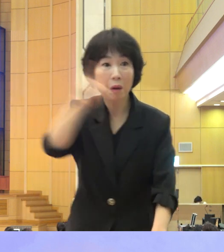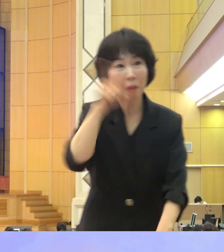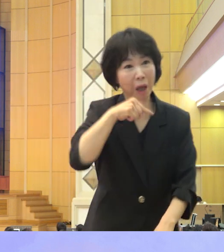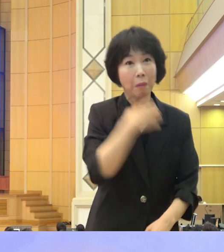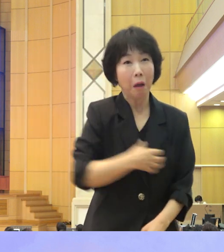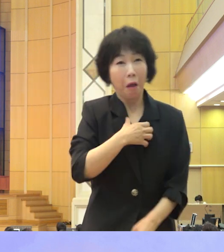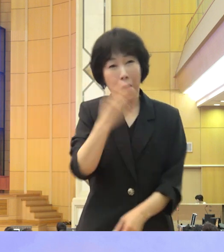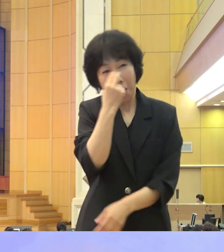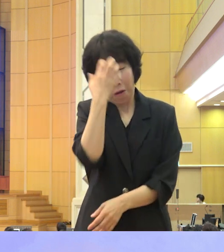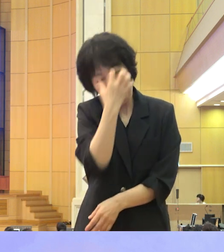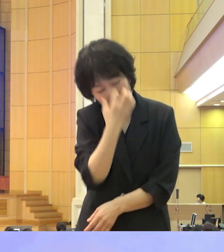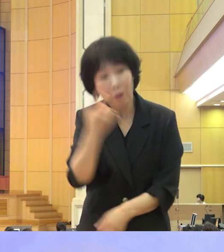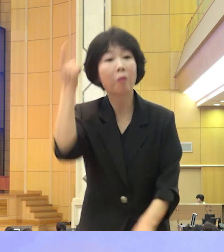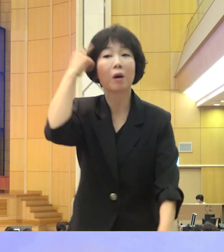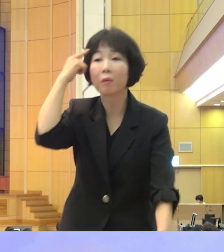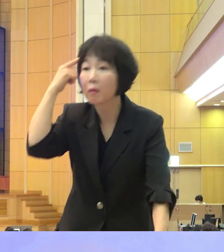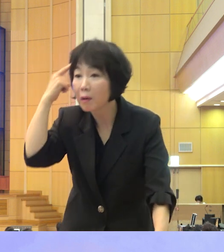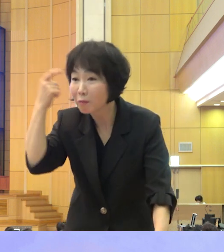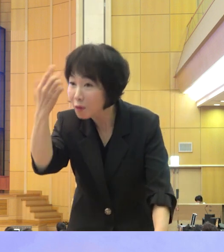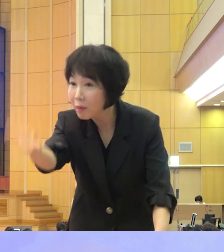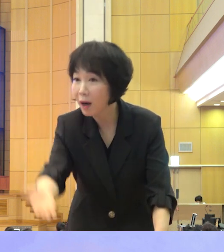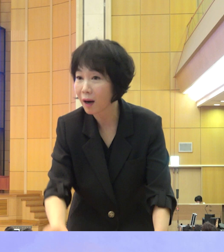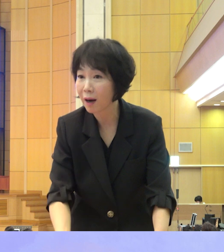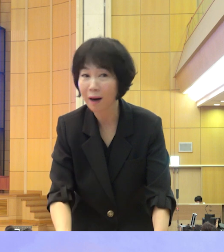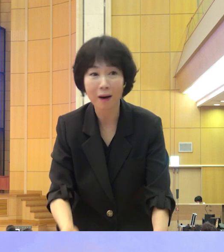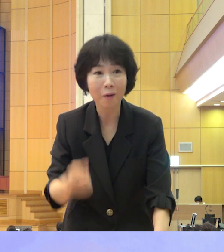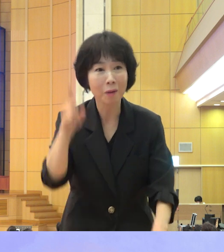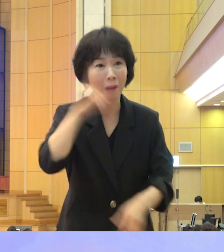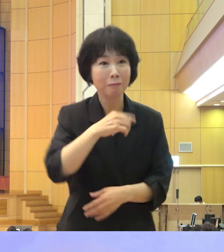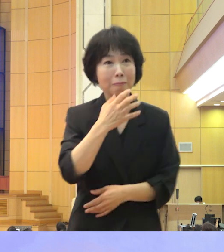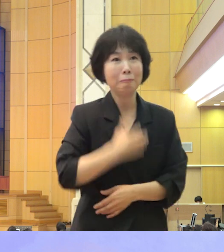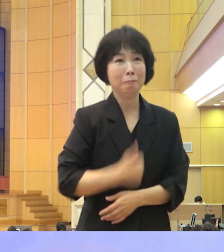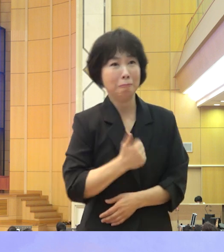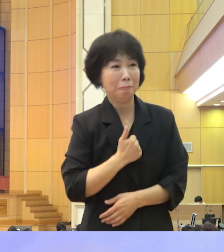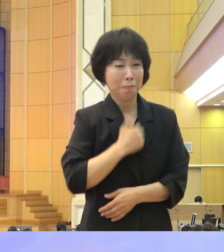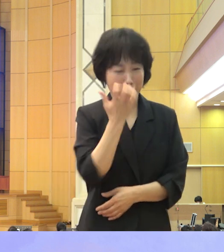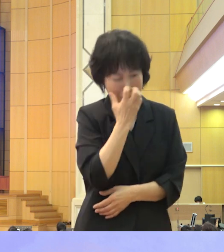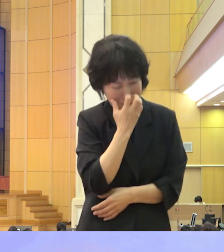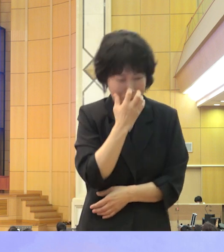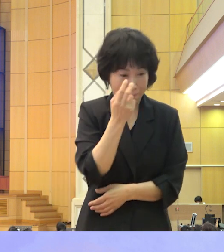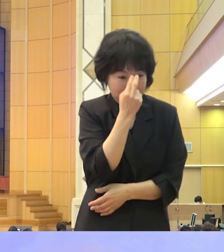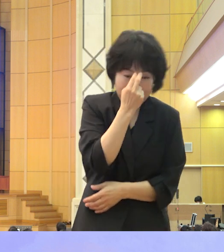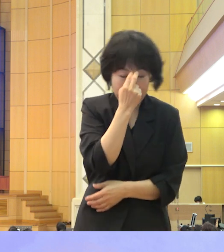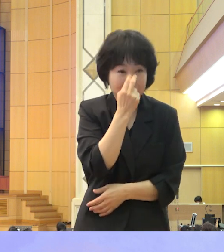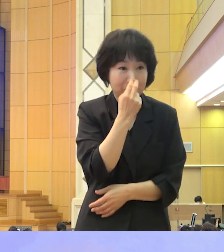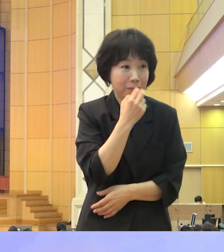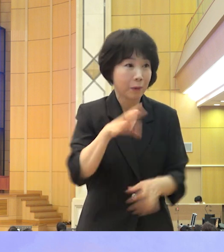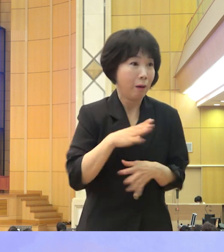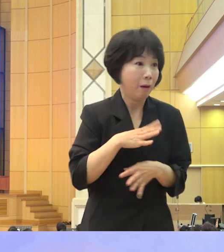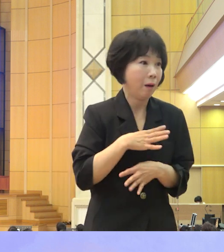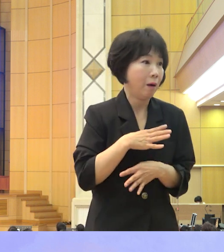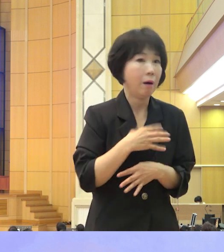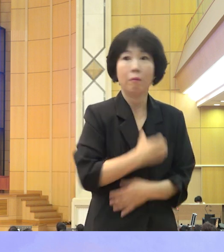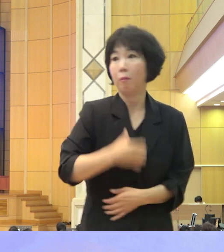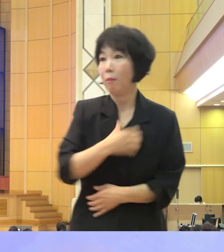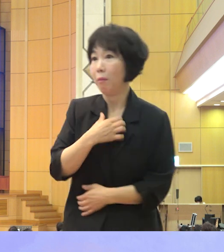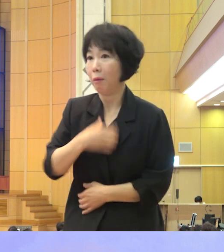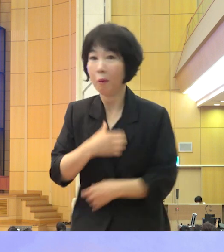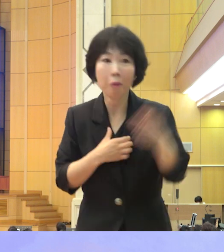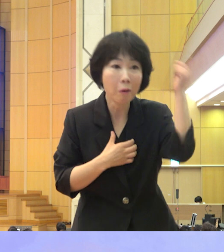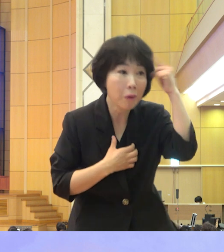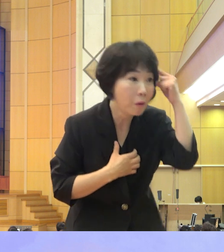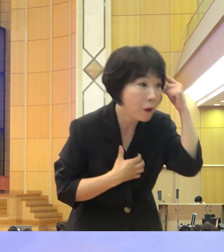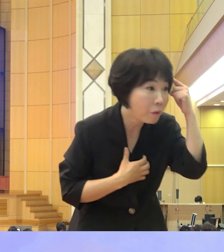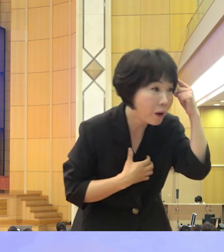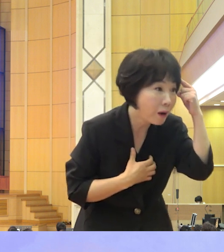리가 있습니까? 죽는 것을 슬퍼한, 예수 믿는 사람이 죽는 자체를 두려워하거나 죽는 자체를 슬퍼한다고